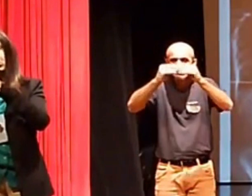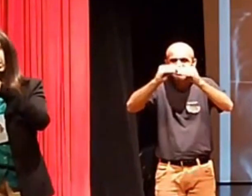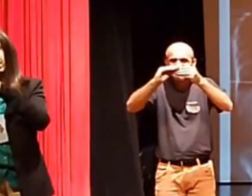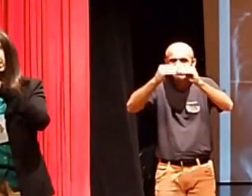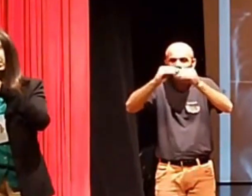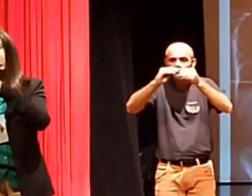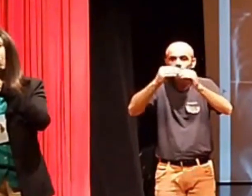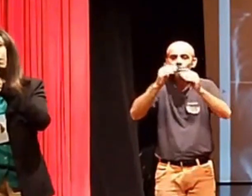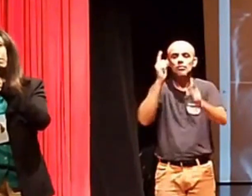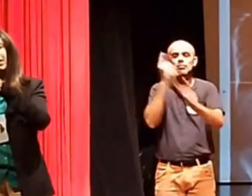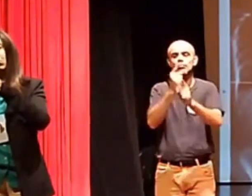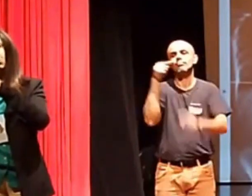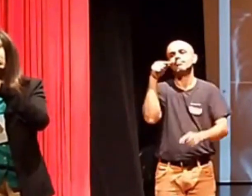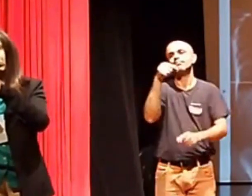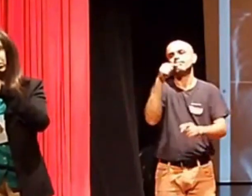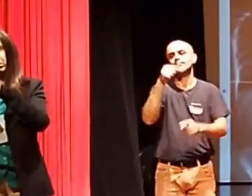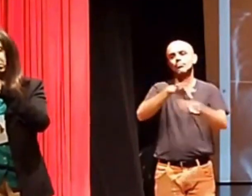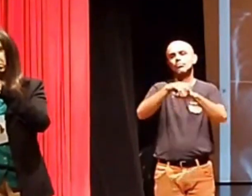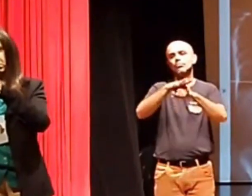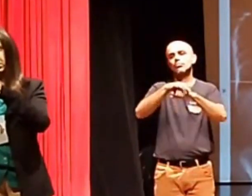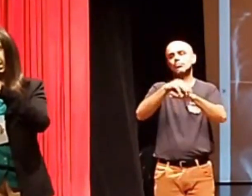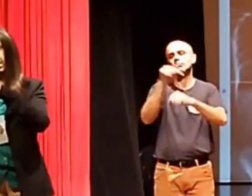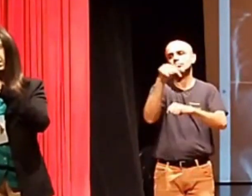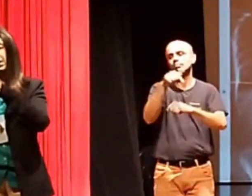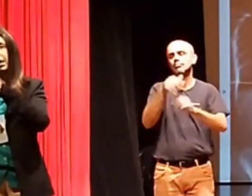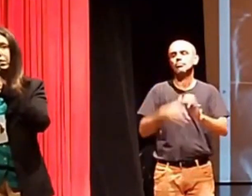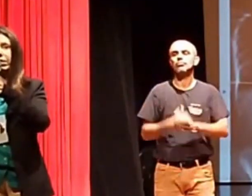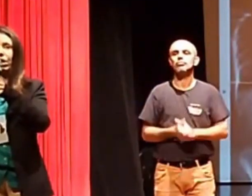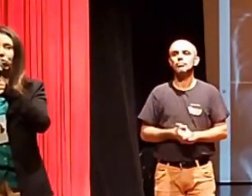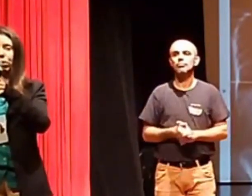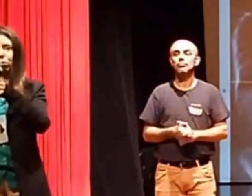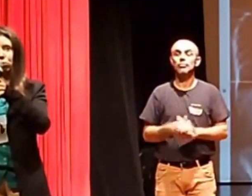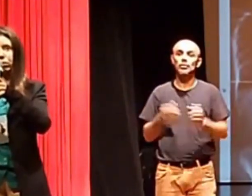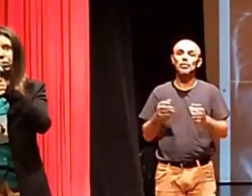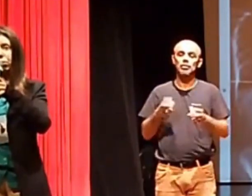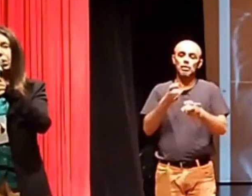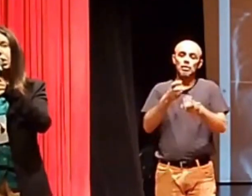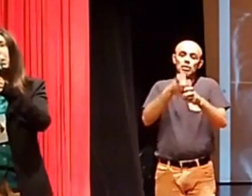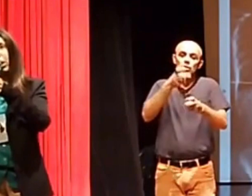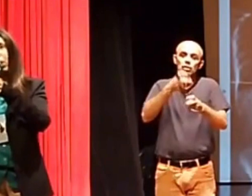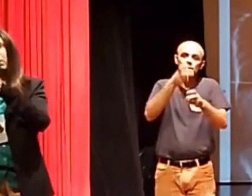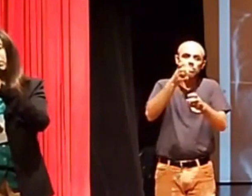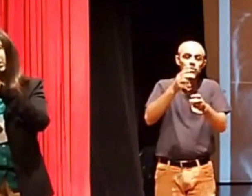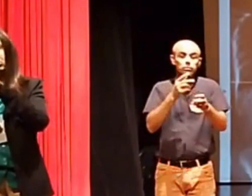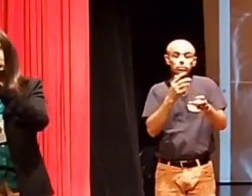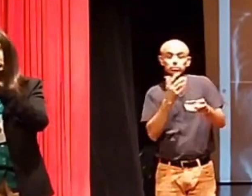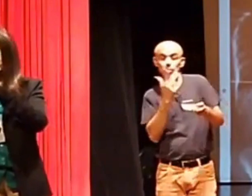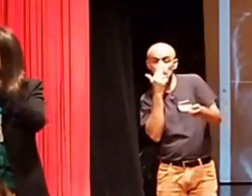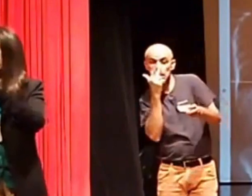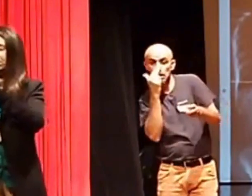gente considera uma patologia, tá? E aí sai de uma condição para uma patologia.